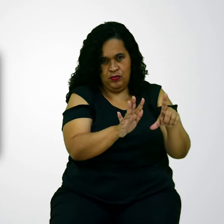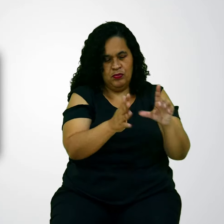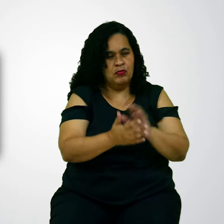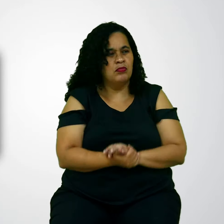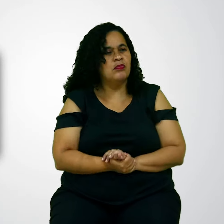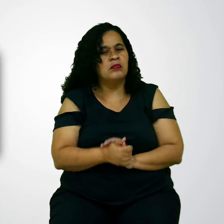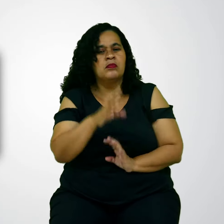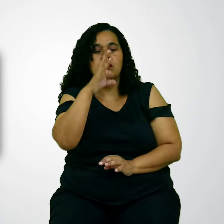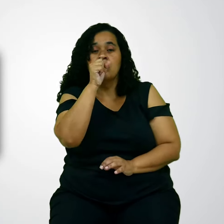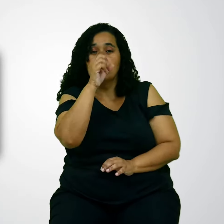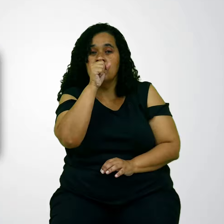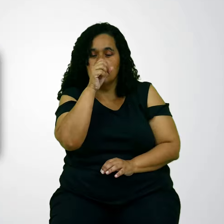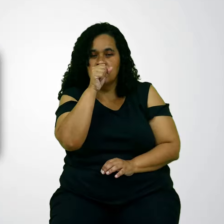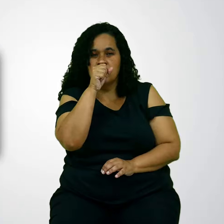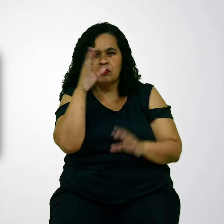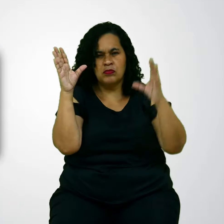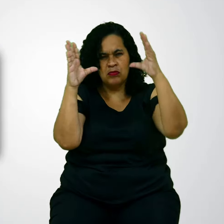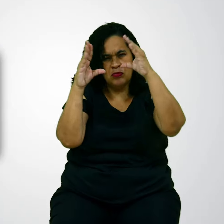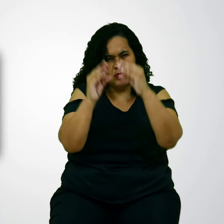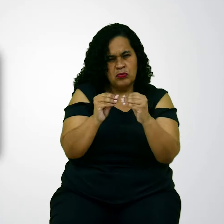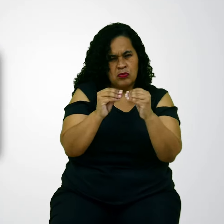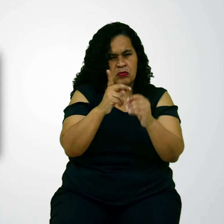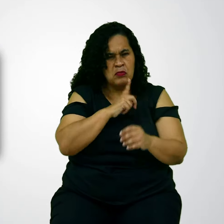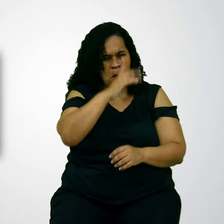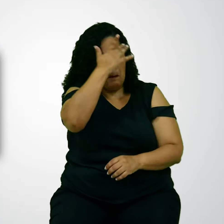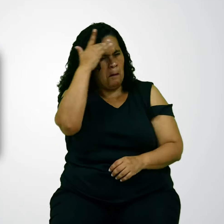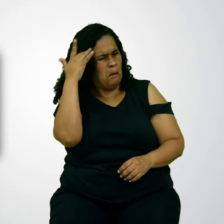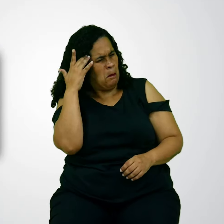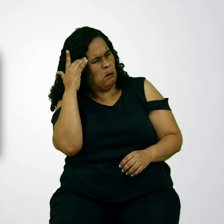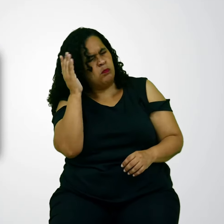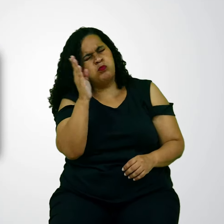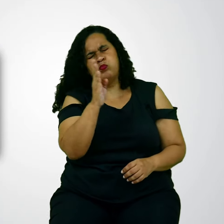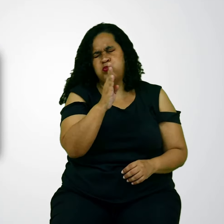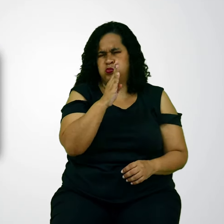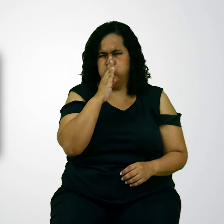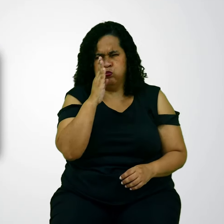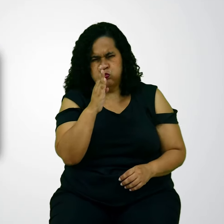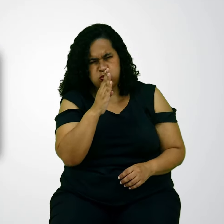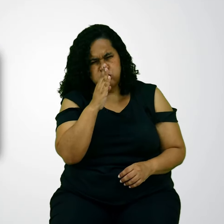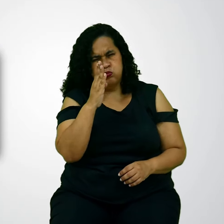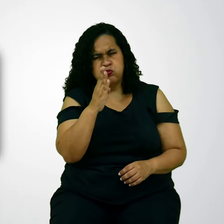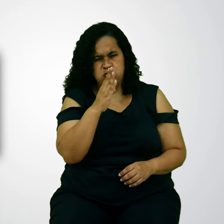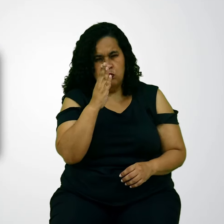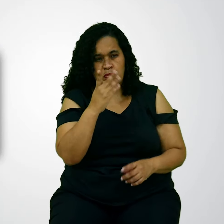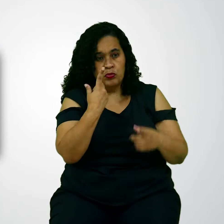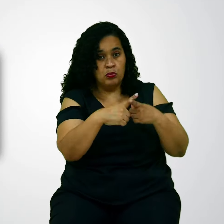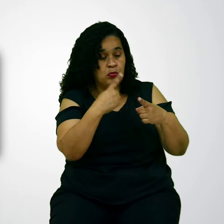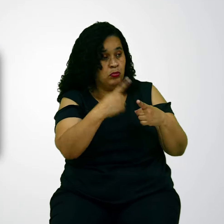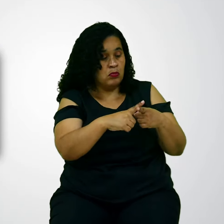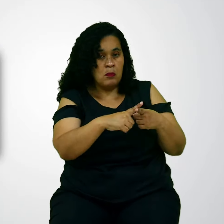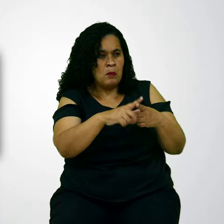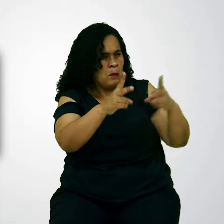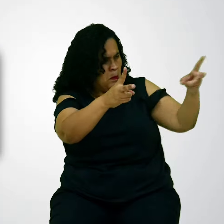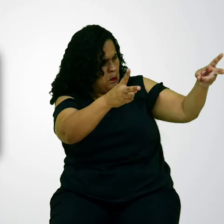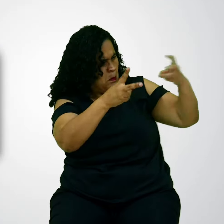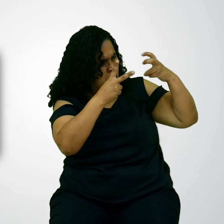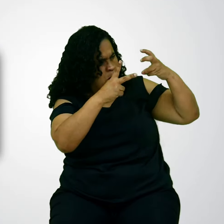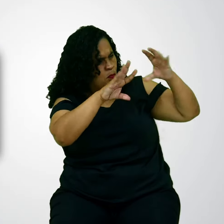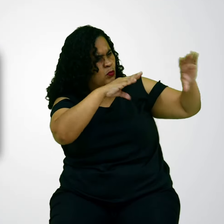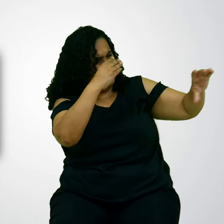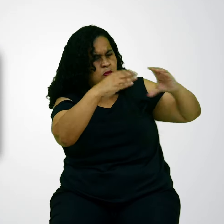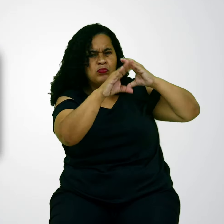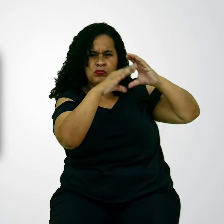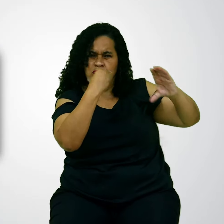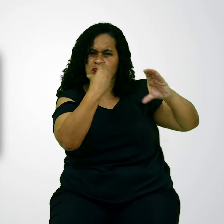seguintes, algumas pessoas que estavam embriagadas à meia-noite, porque eles estavam cantando de meia-noite a 1 da manhã,